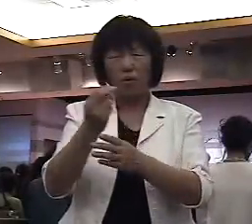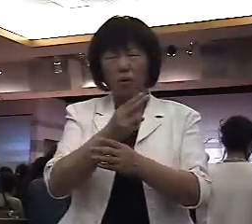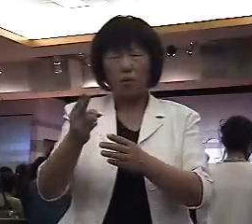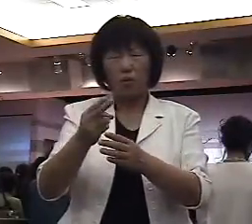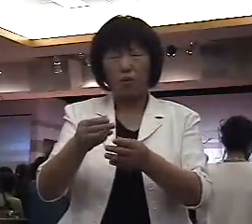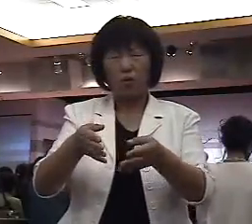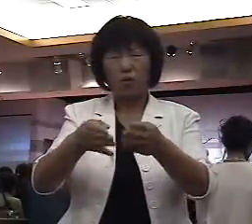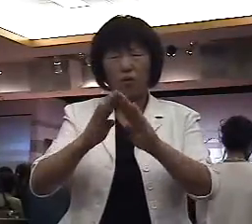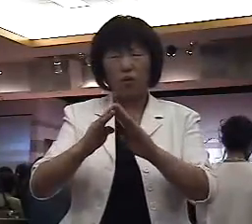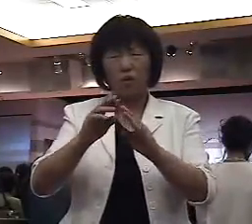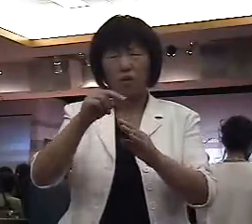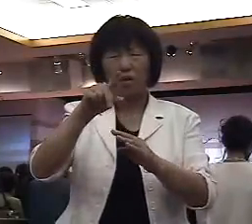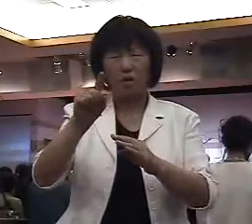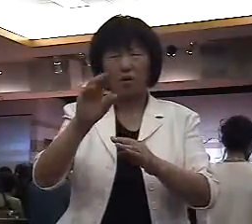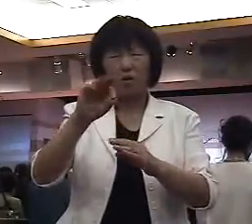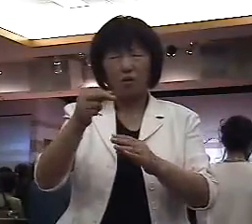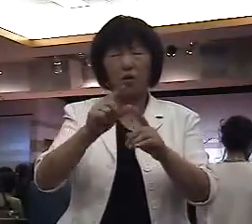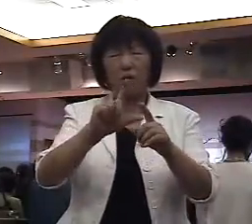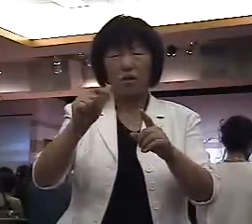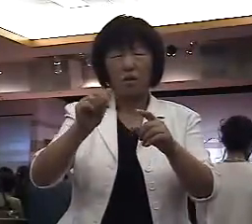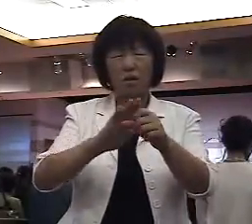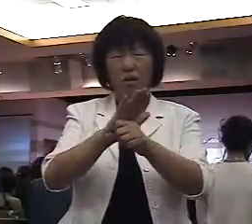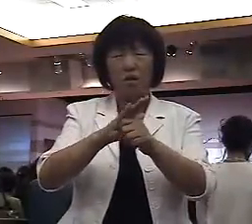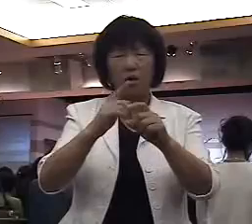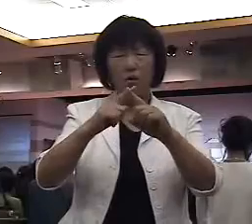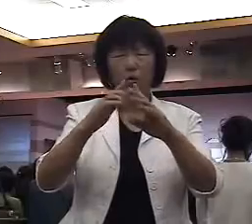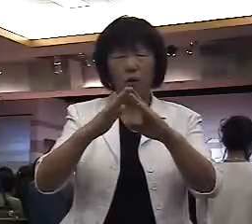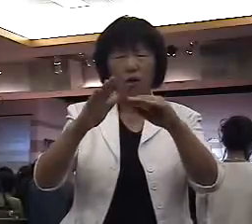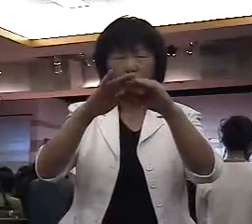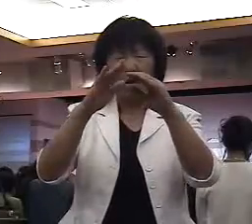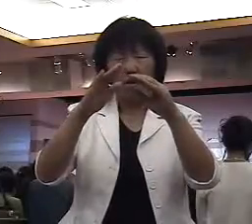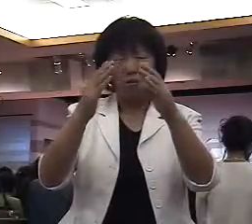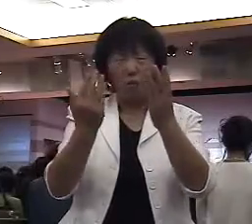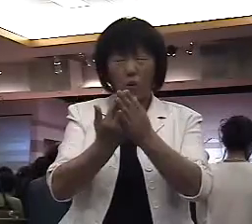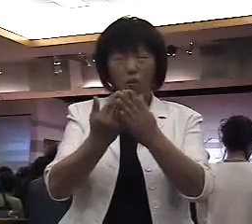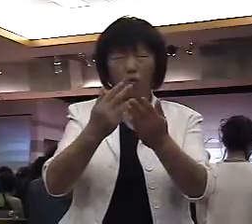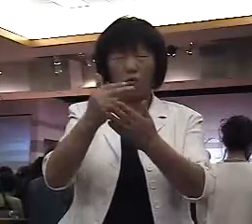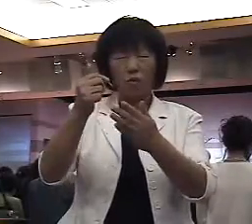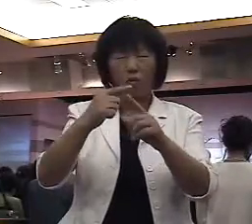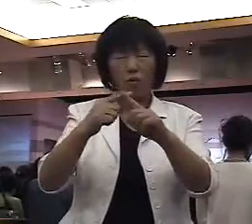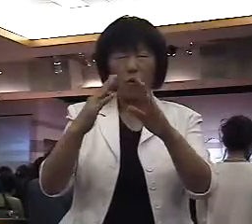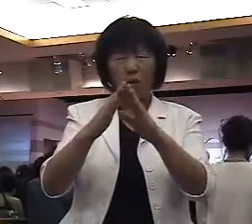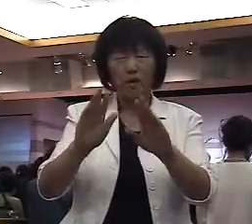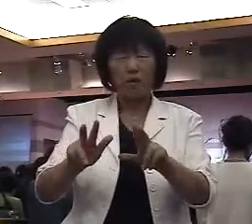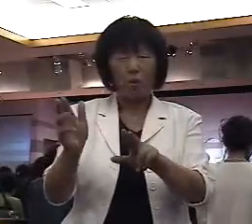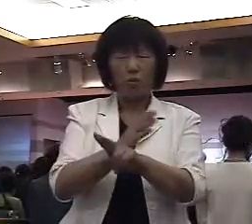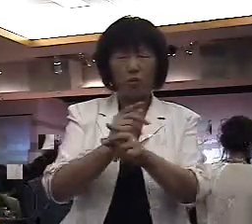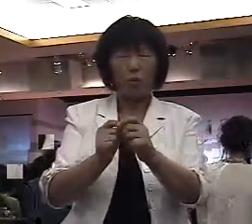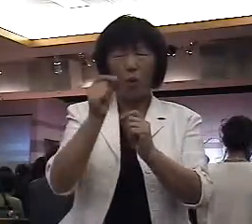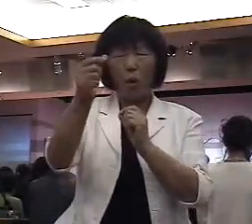세워질 사우스베이 사랑의 교회 위에, 또한 모든 주님의 교회 위에 이제로부터